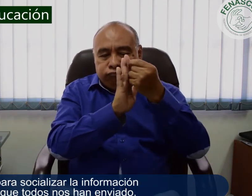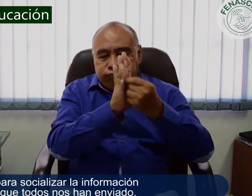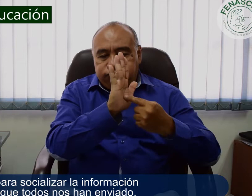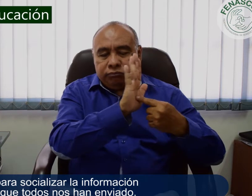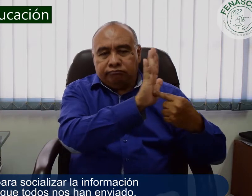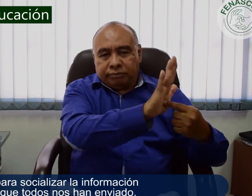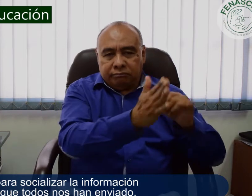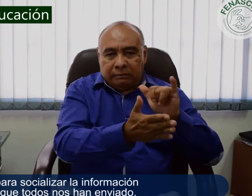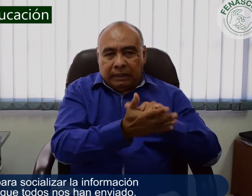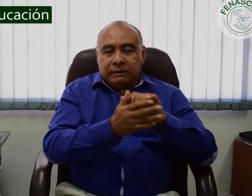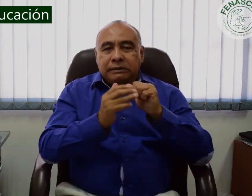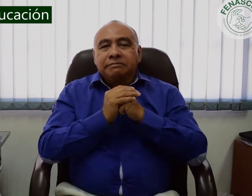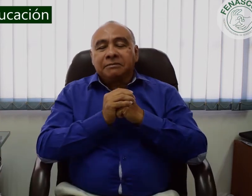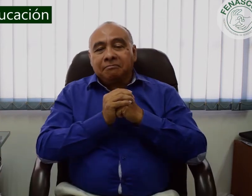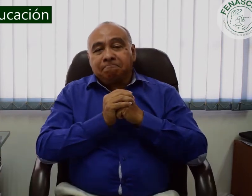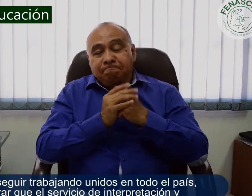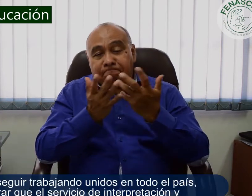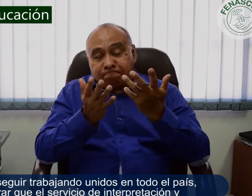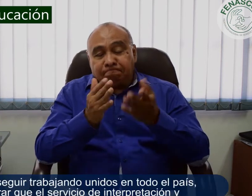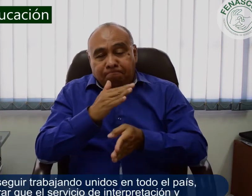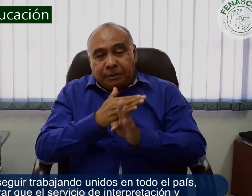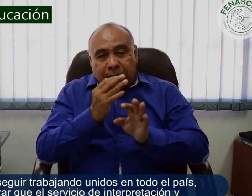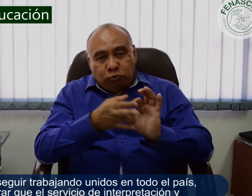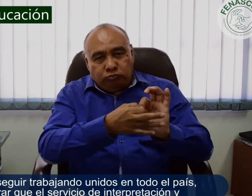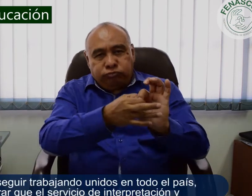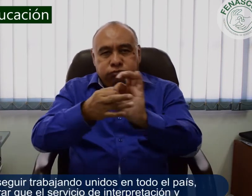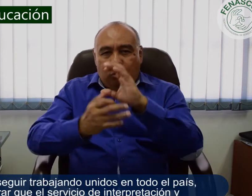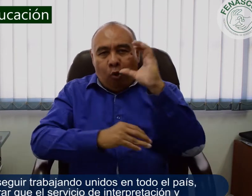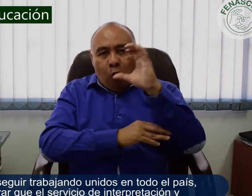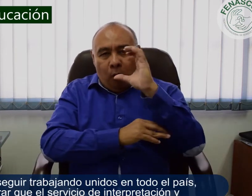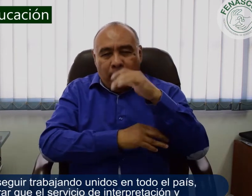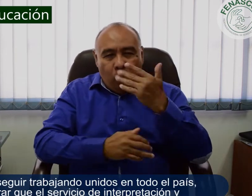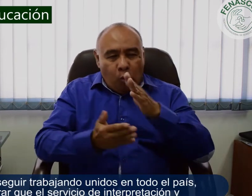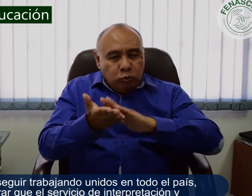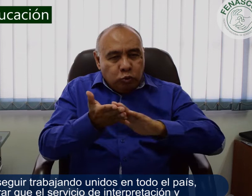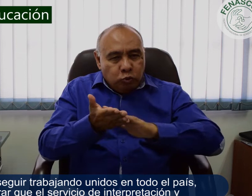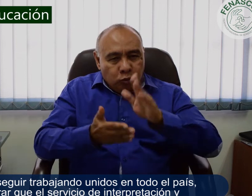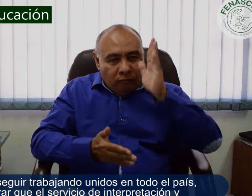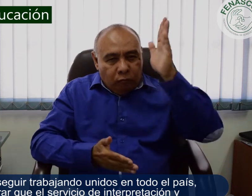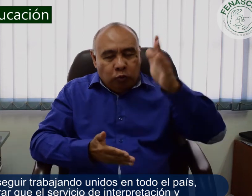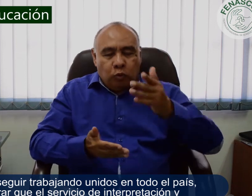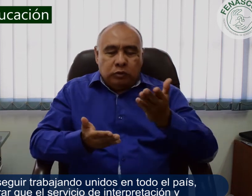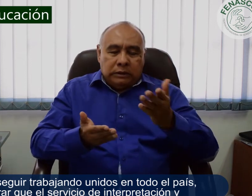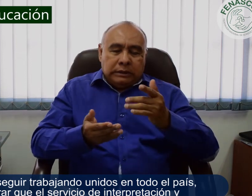nos han enviado. Esperamos seguir trabajando unidos en todo el país para lograr que el servicio de